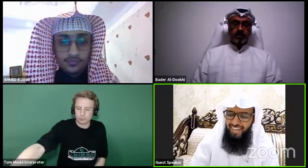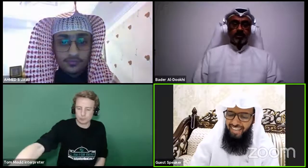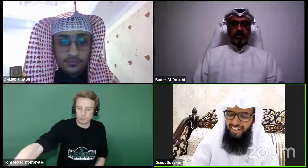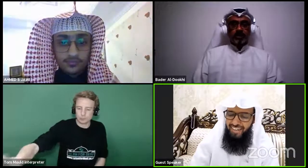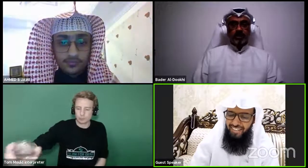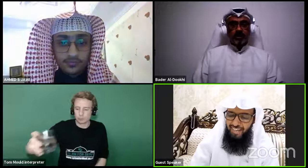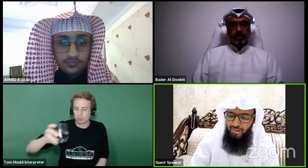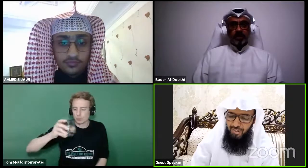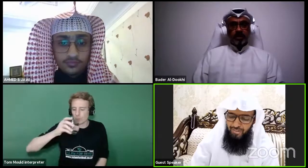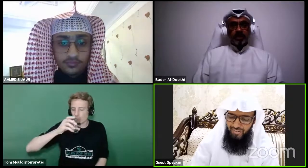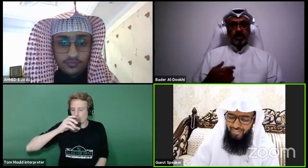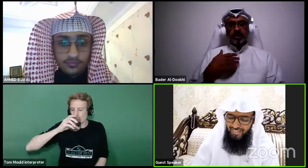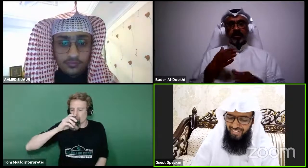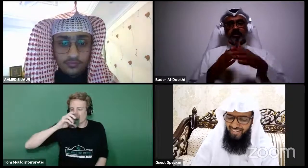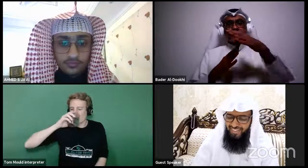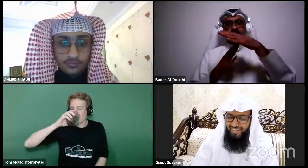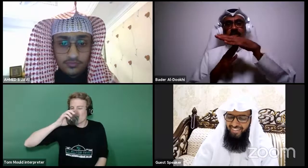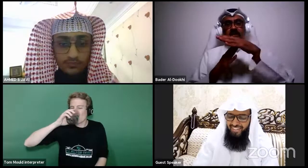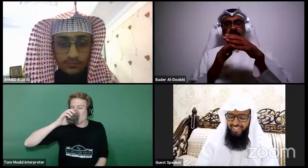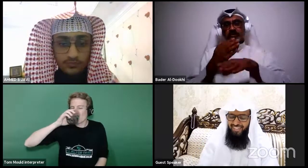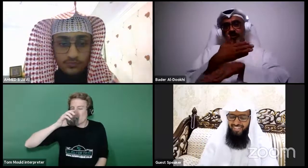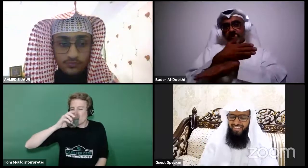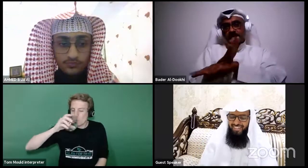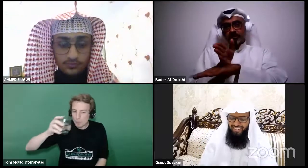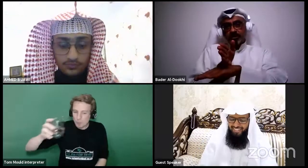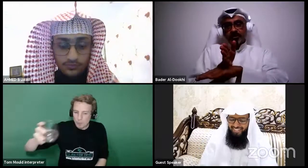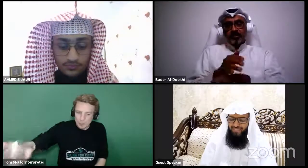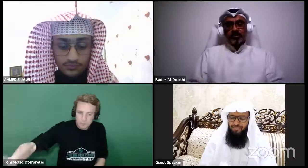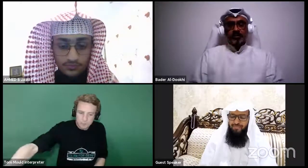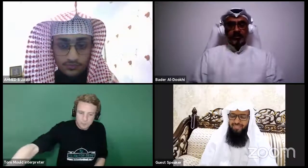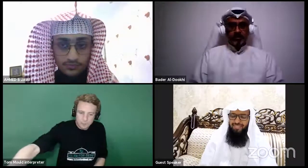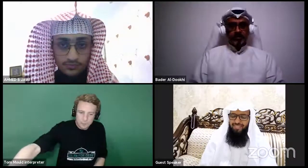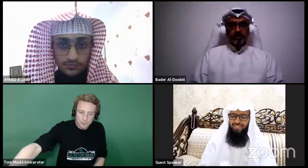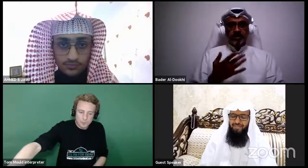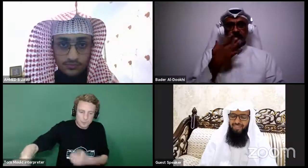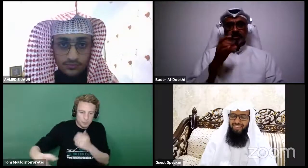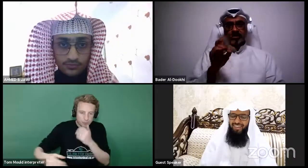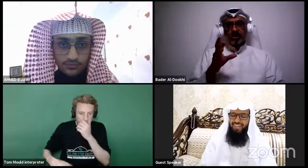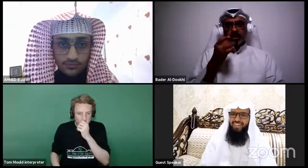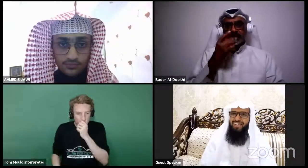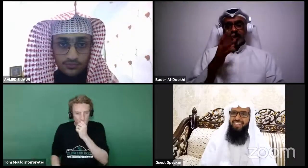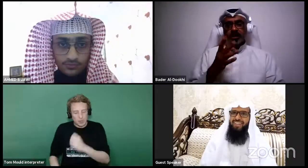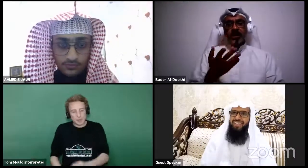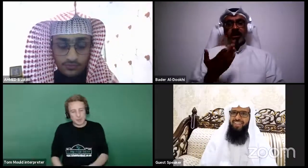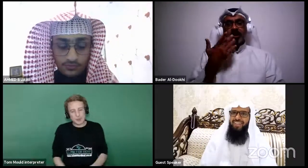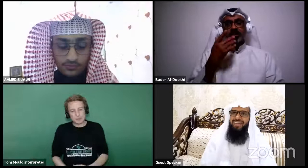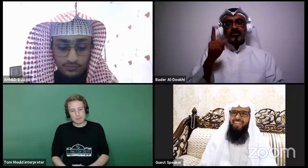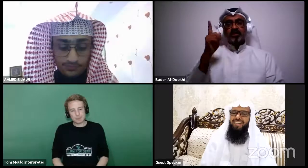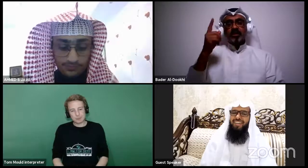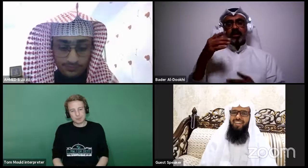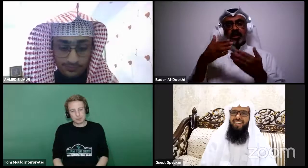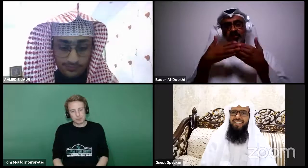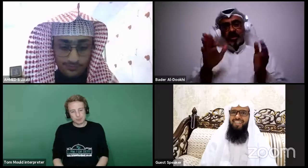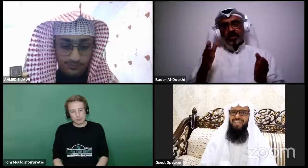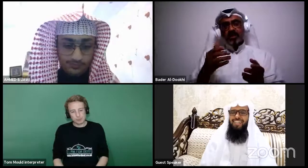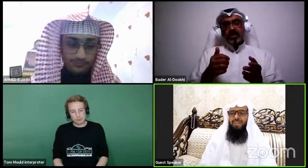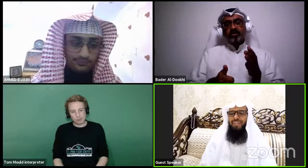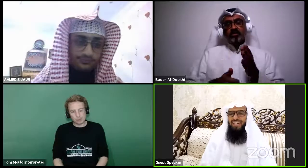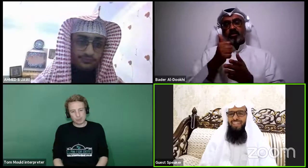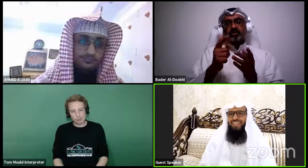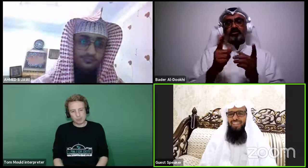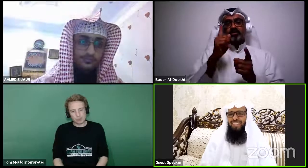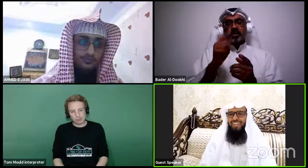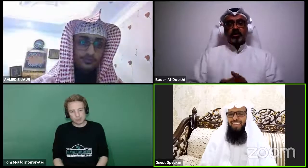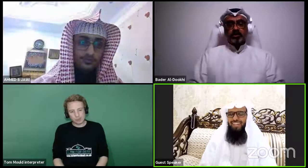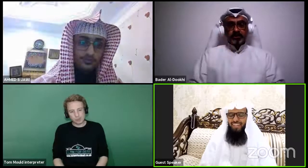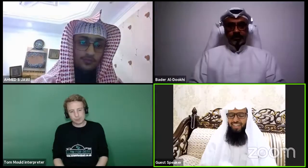أنا أعتذر عن التأخر. لا أبدا، ما شاء الله وصول مبارك، وإن شاء الله عز وجل أن يفتح عليك ويبارك لك فيما جزاكم الله ستقول.